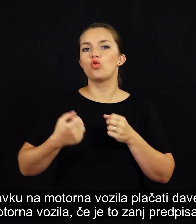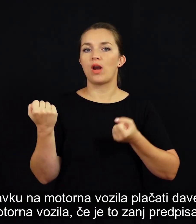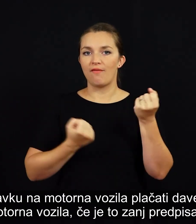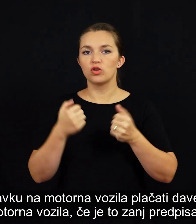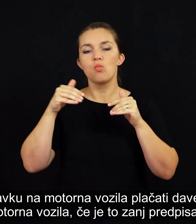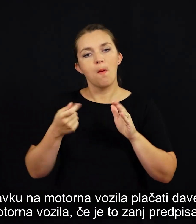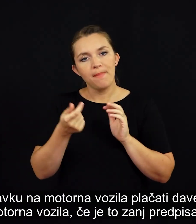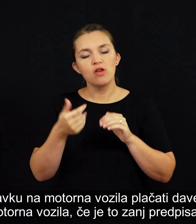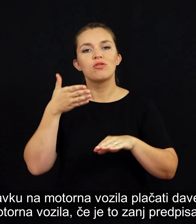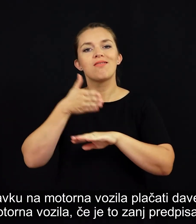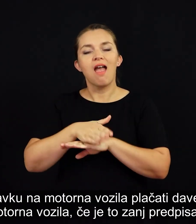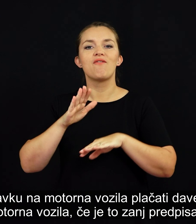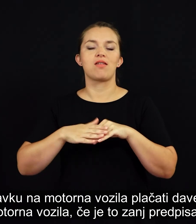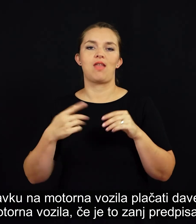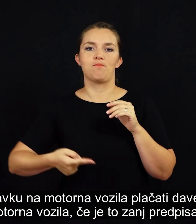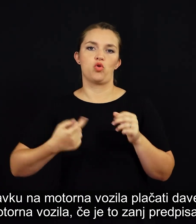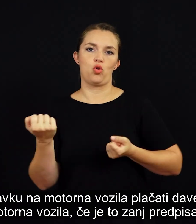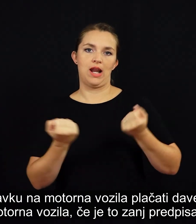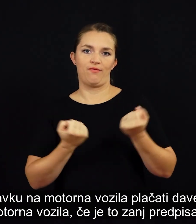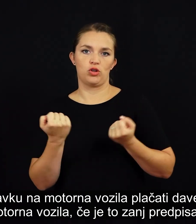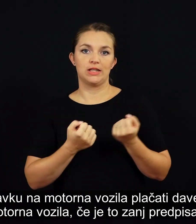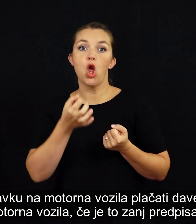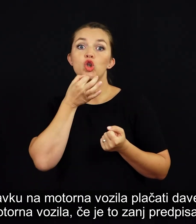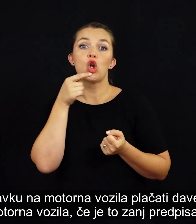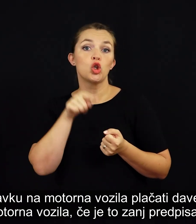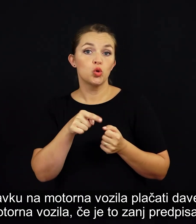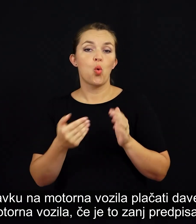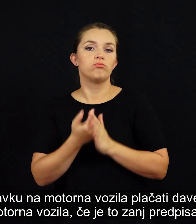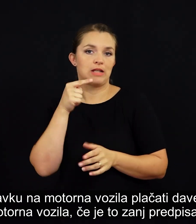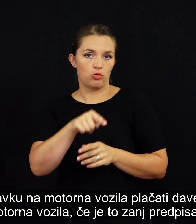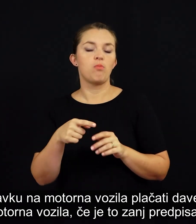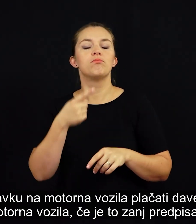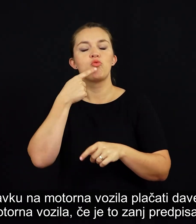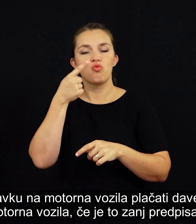plačati davek na motorna vozila, če je to zanj predpisano.